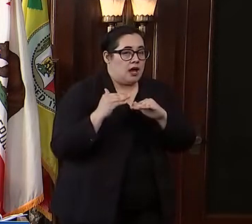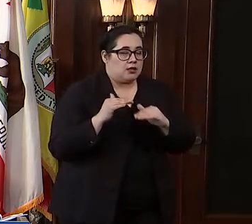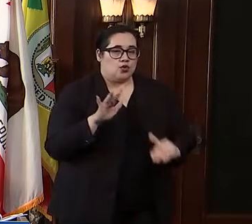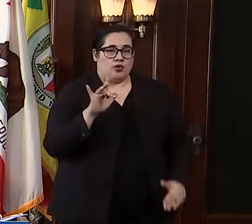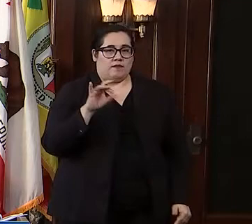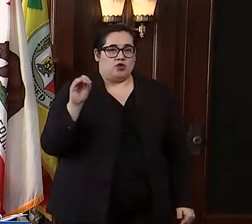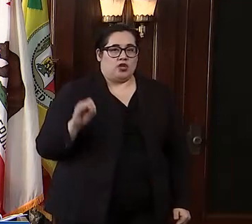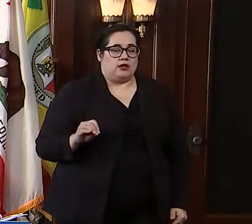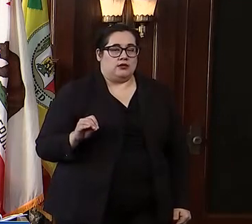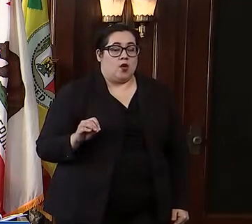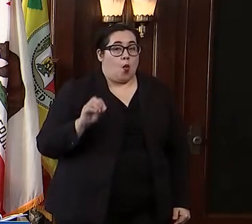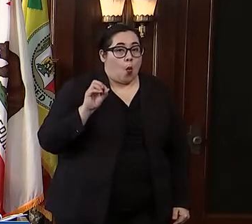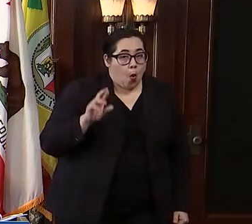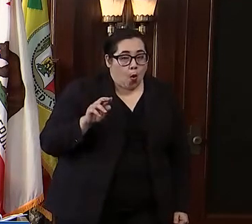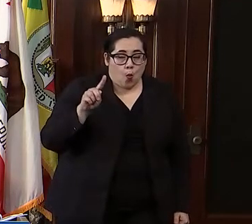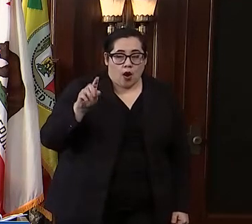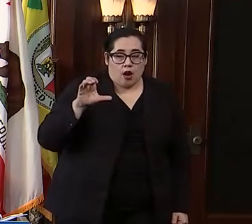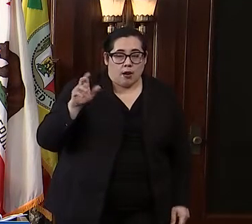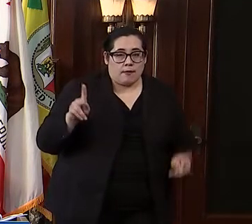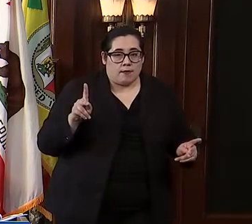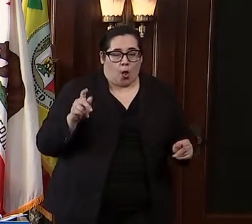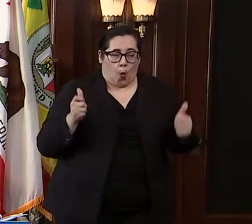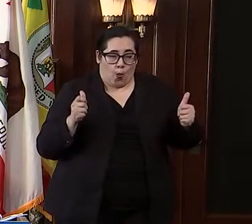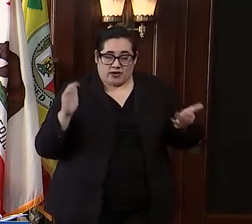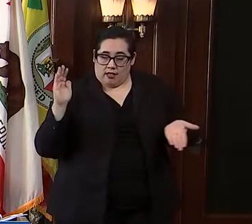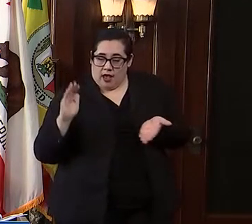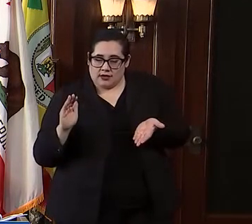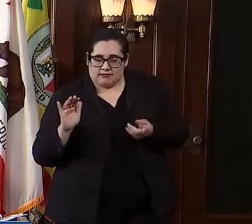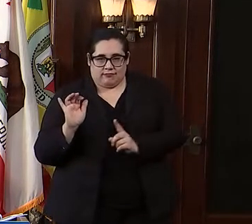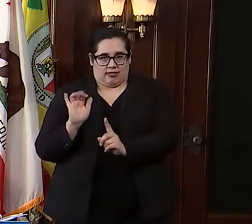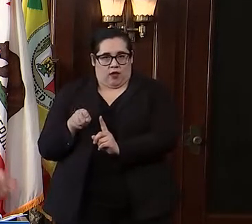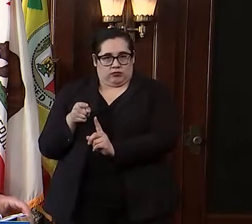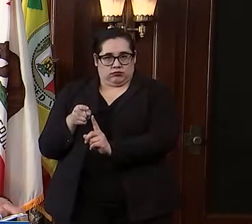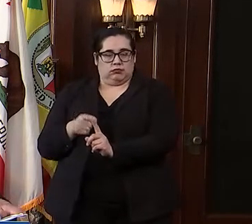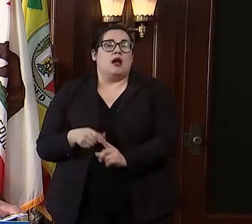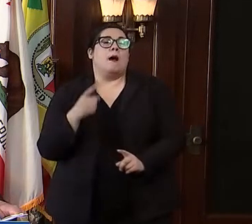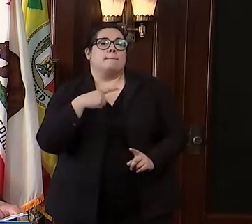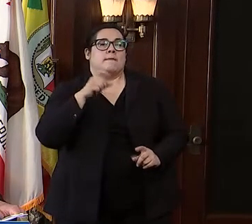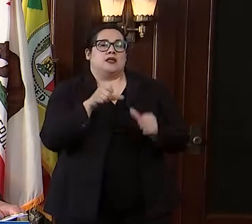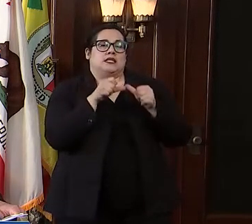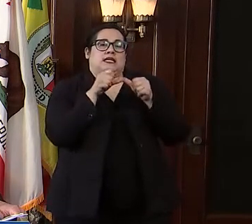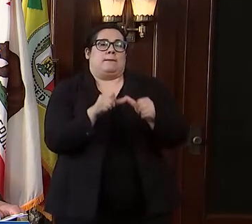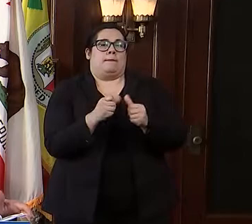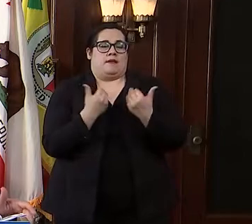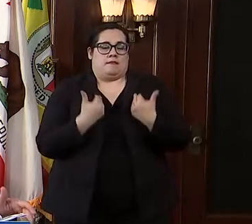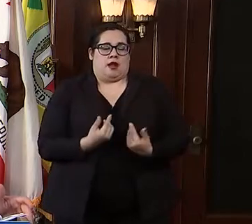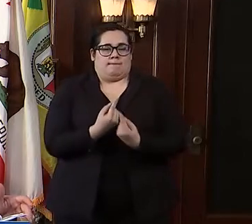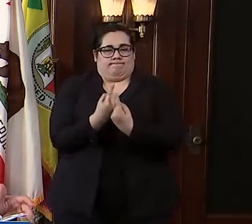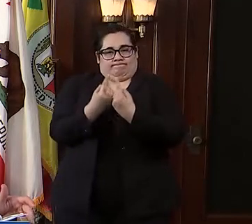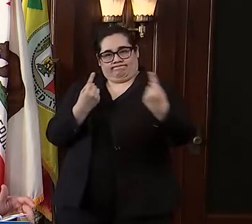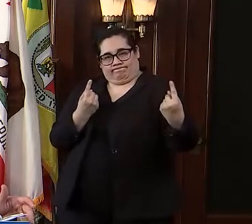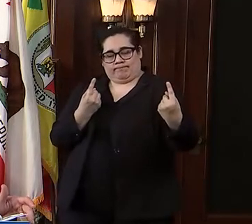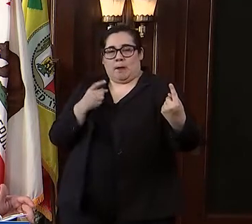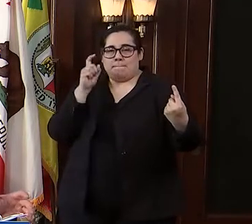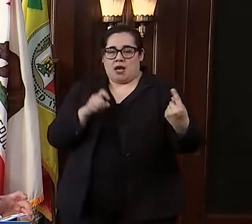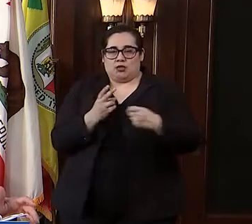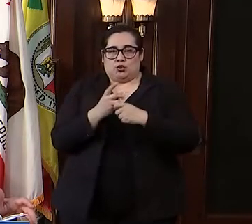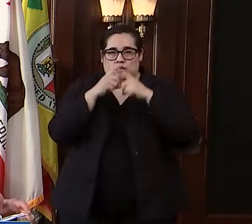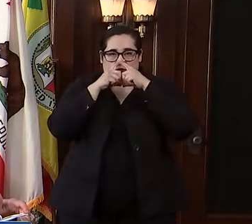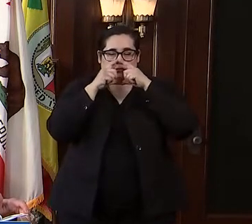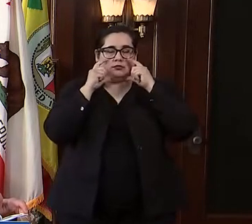capacidad, o 100 personas, lo que sea menos. Deben mantener la sana distancia y llevar